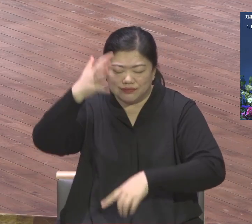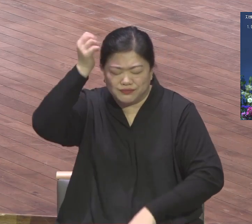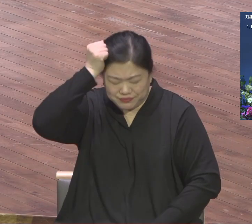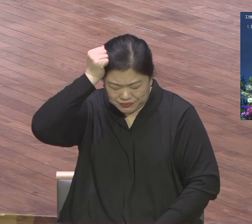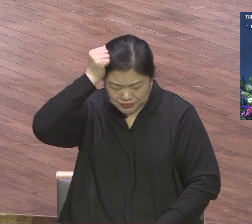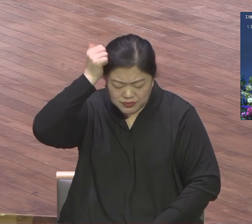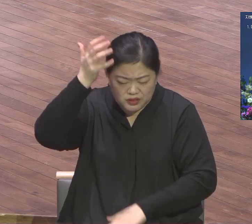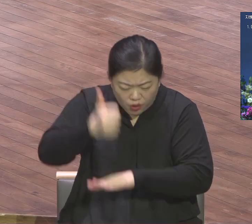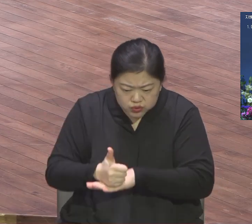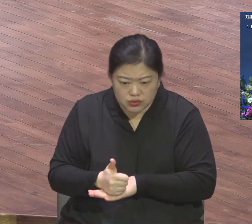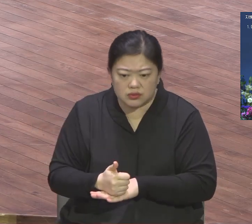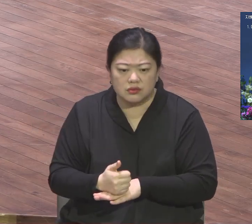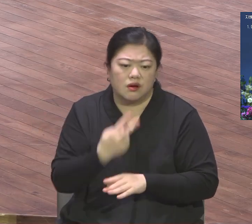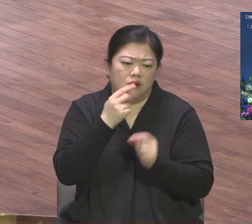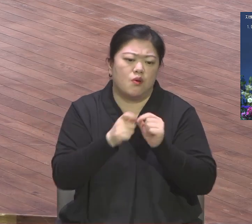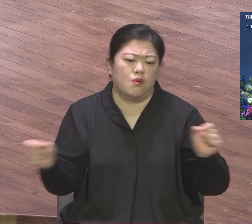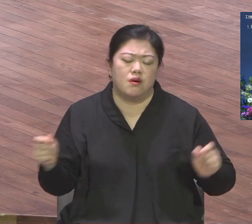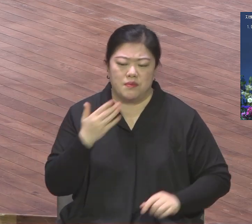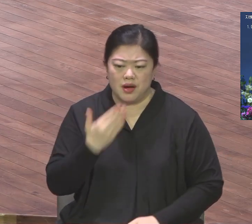살리라.